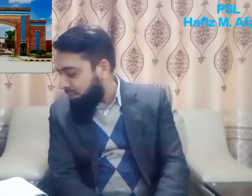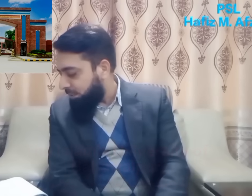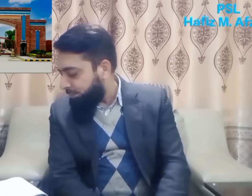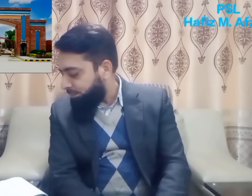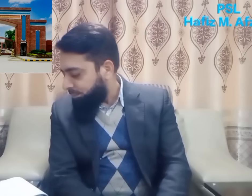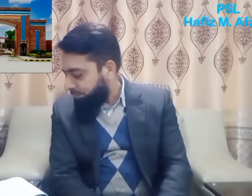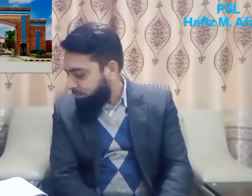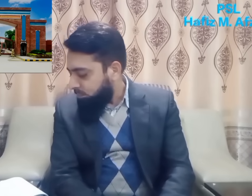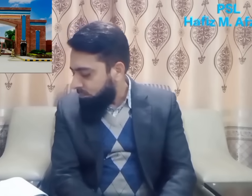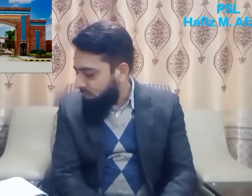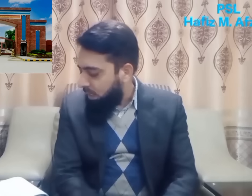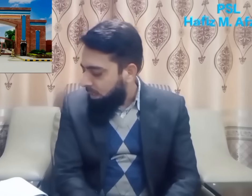पास